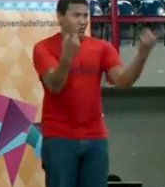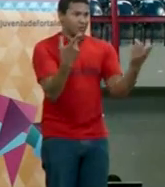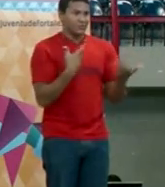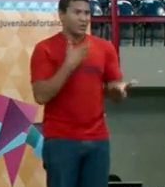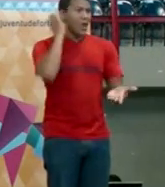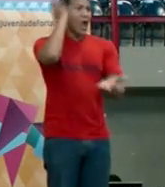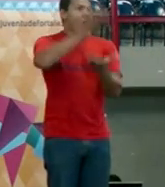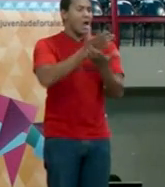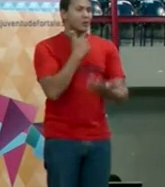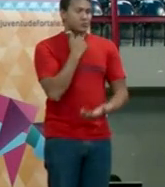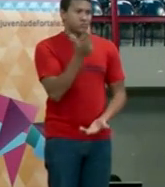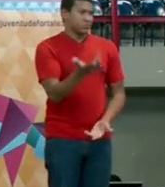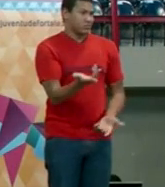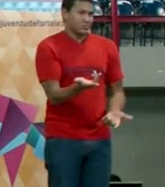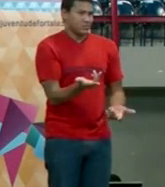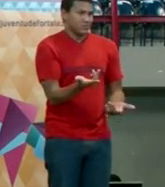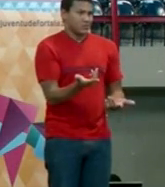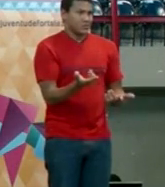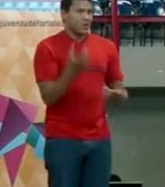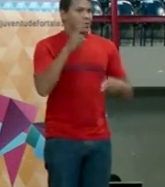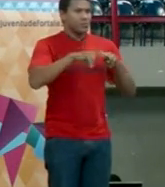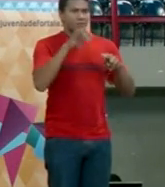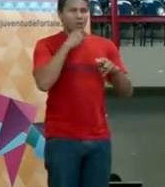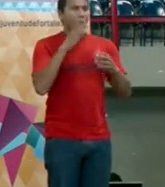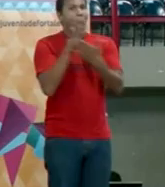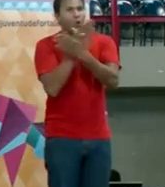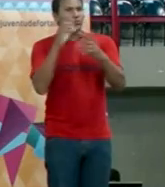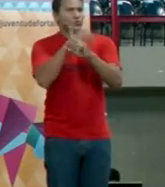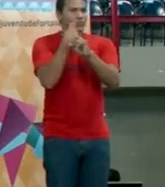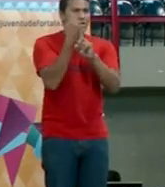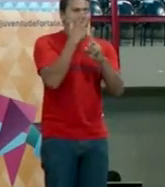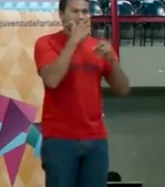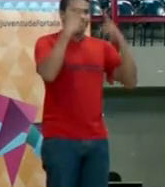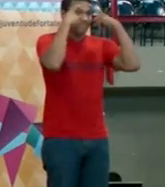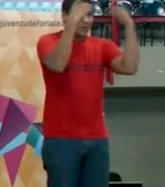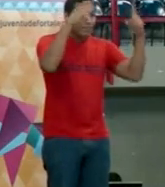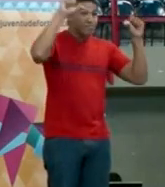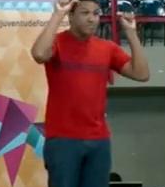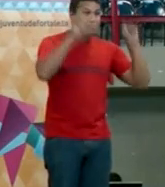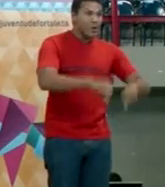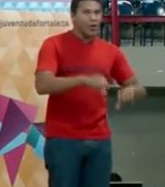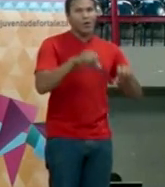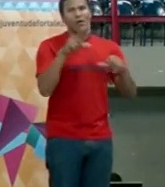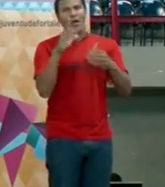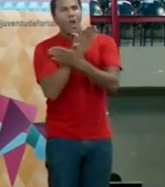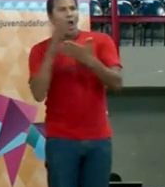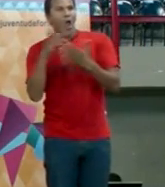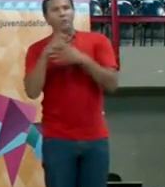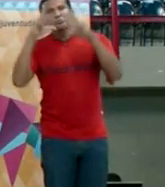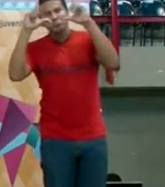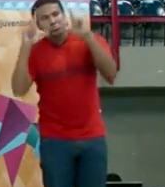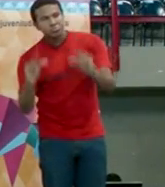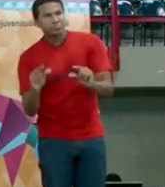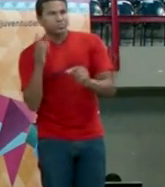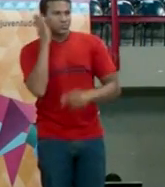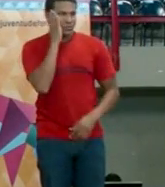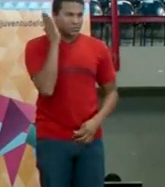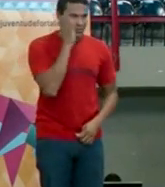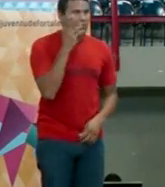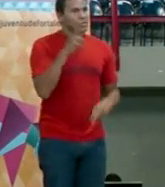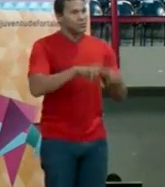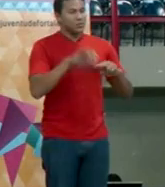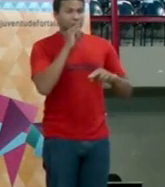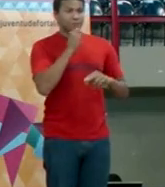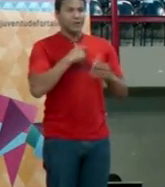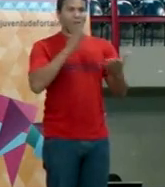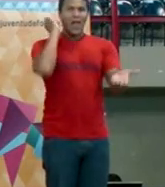sociedades, em algumas, a violência é mais expressiva do que outra. Então, no lugar de você usar acabar, na conclusão,